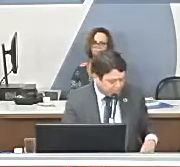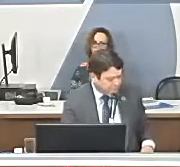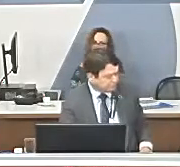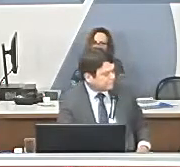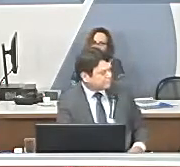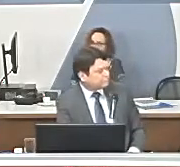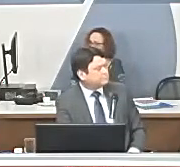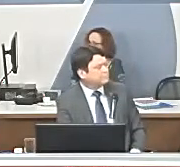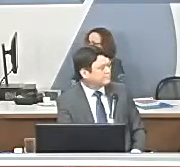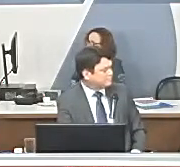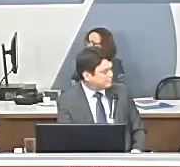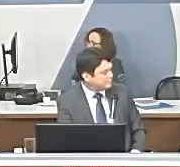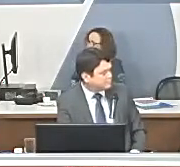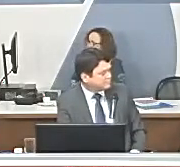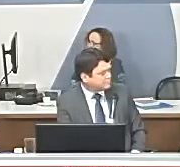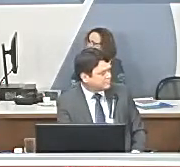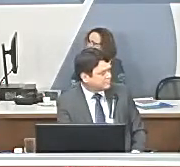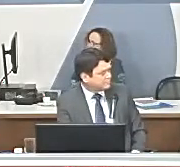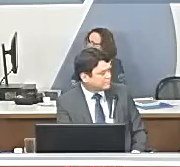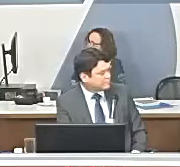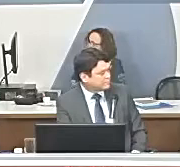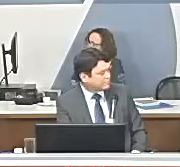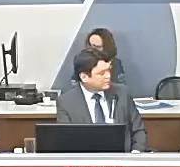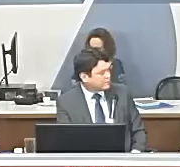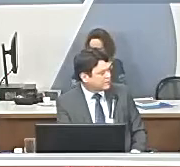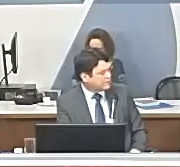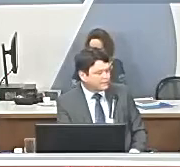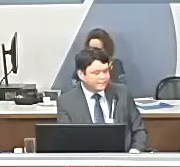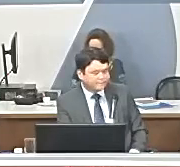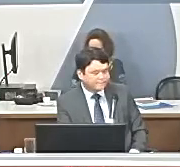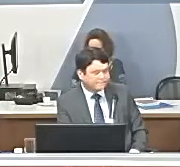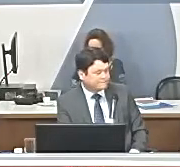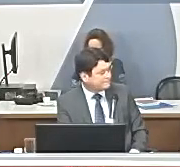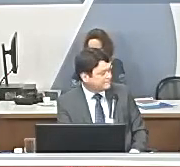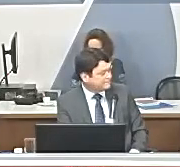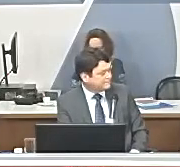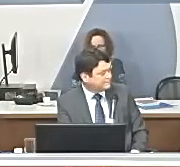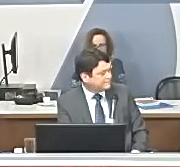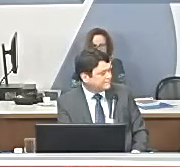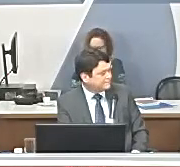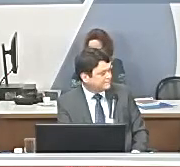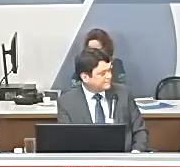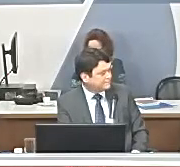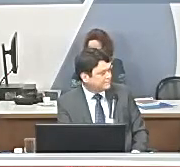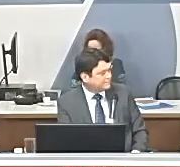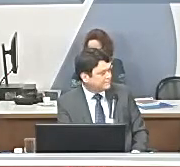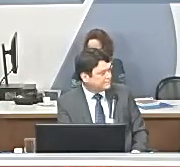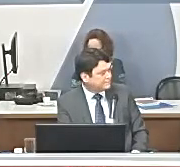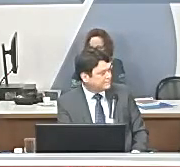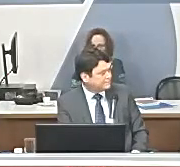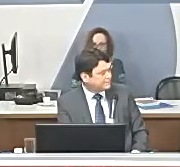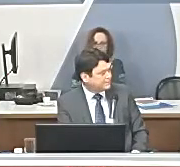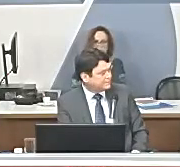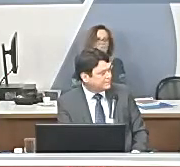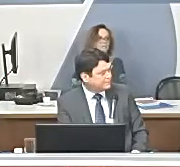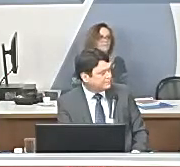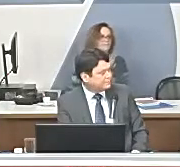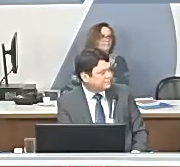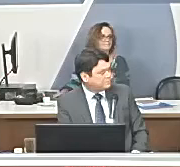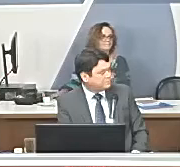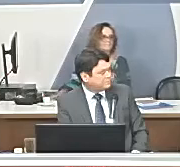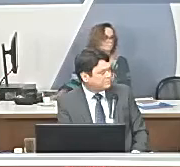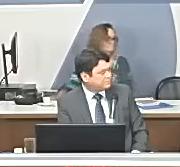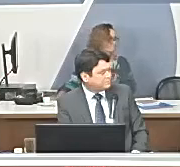o sling bom é muito boa a tvi teve interferência da colega aquino da platéia